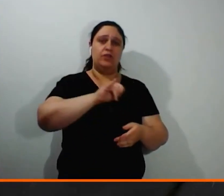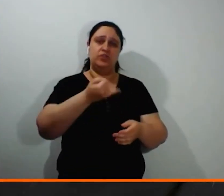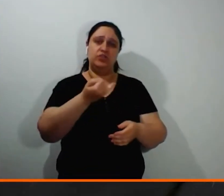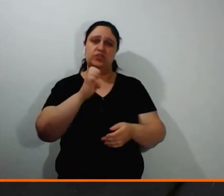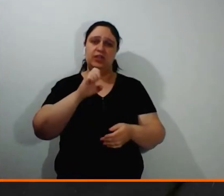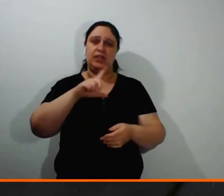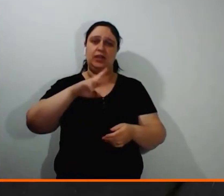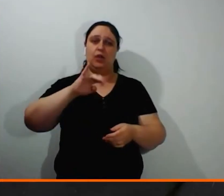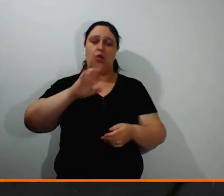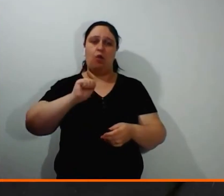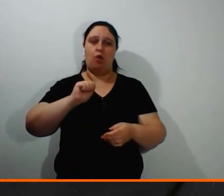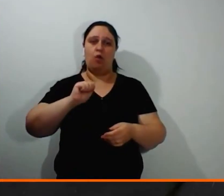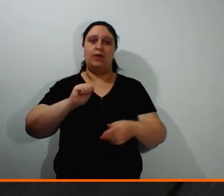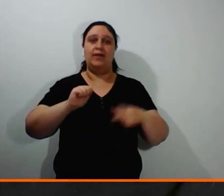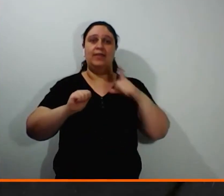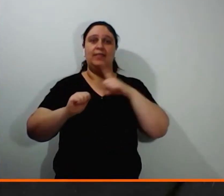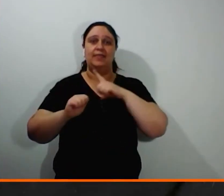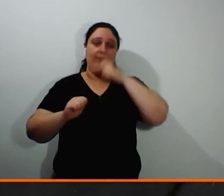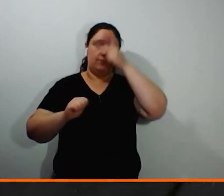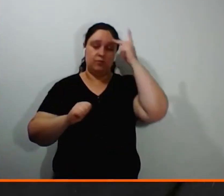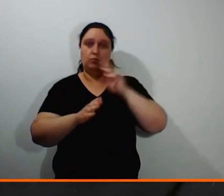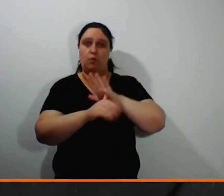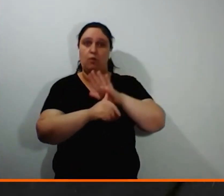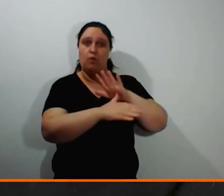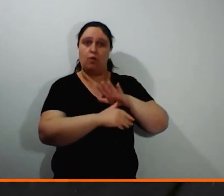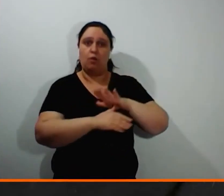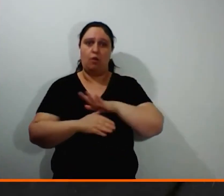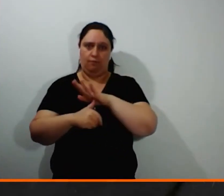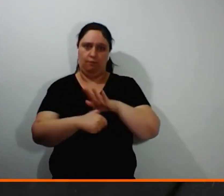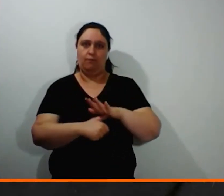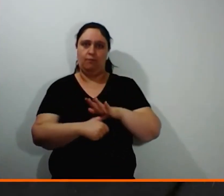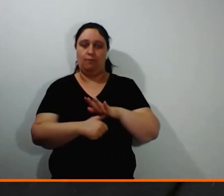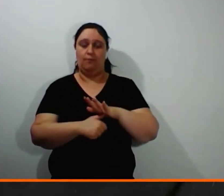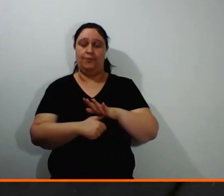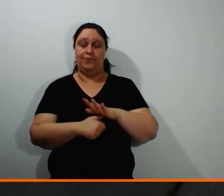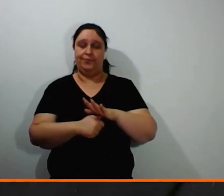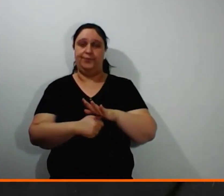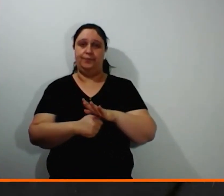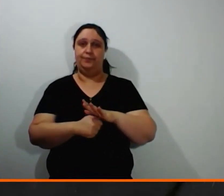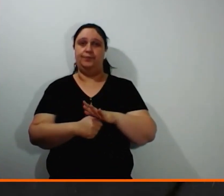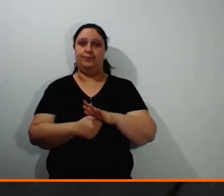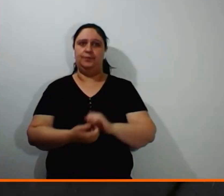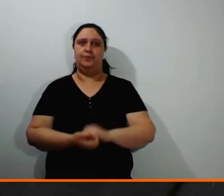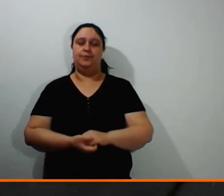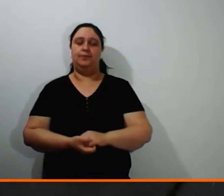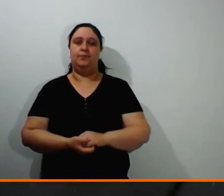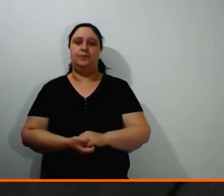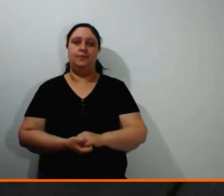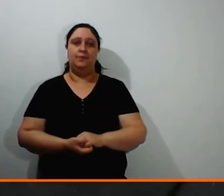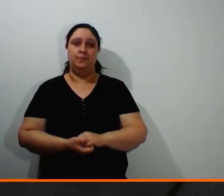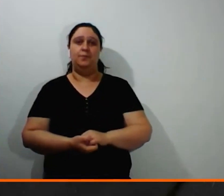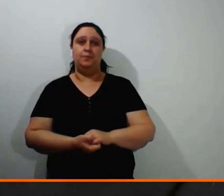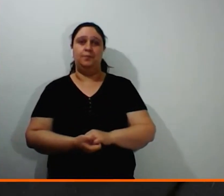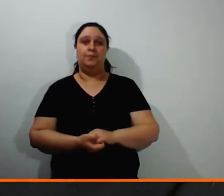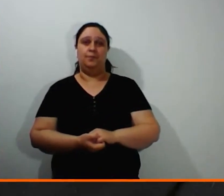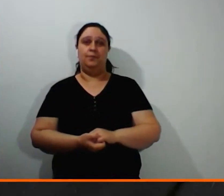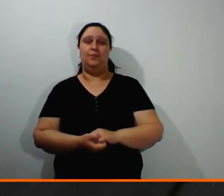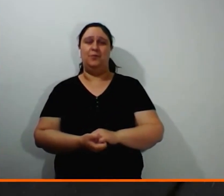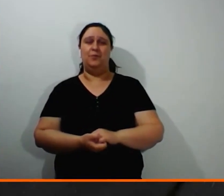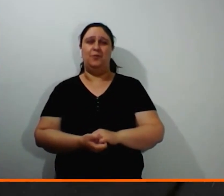salteadores, os quais, depois de tudo lhe roubarem e lhe causarem muitos